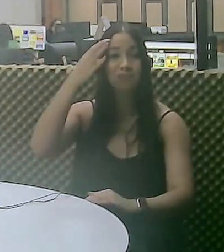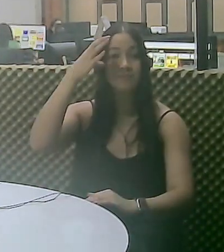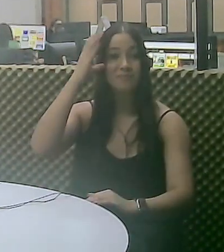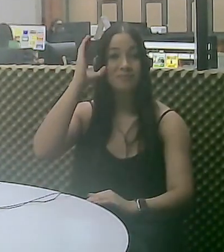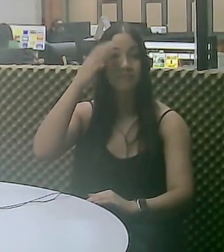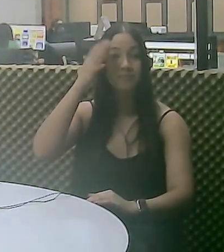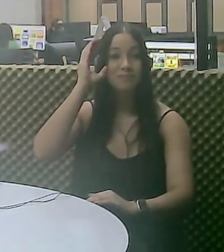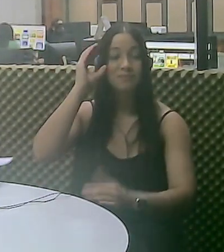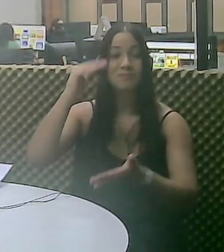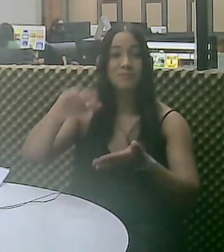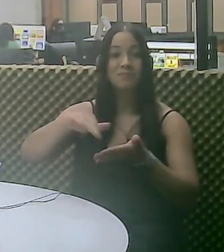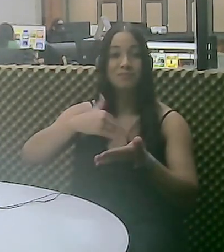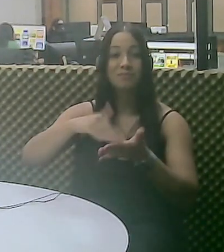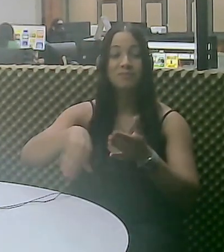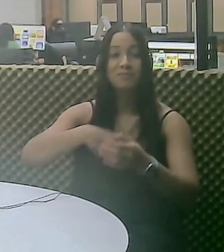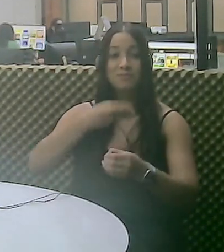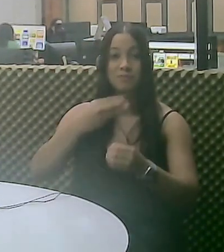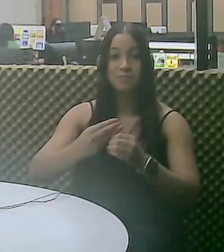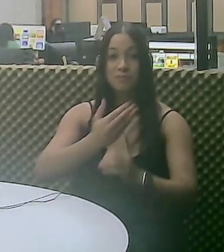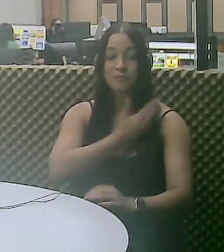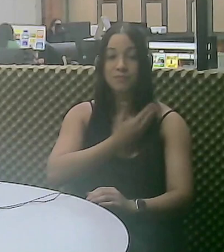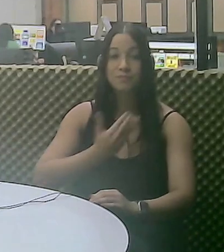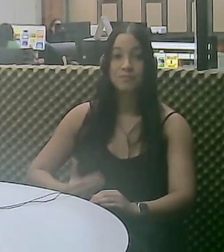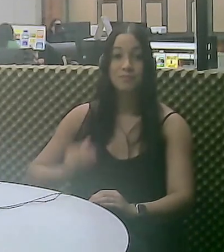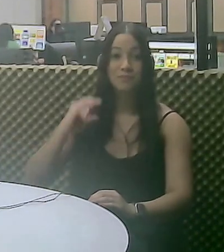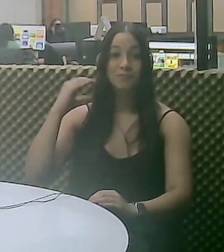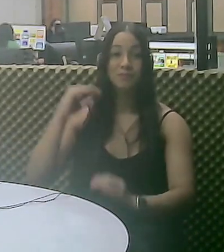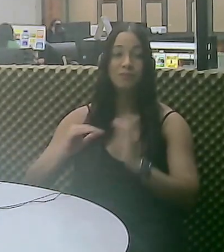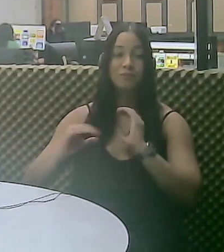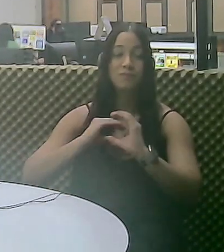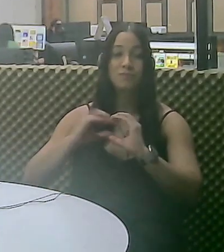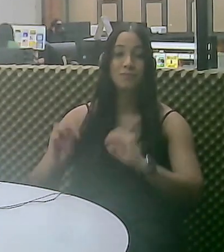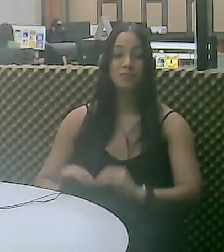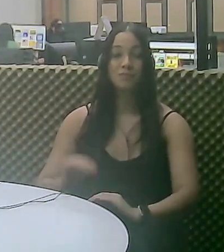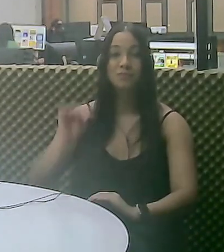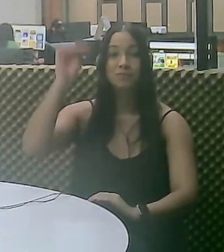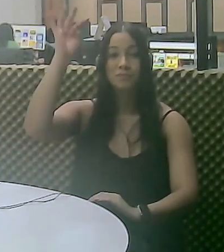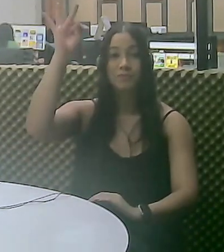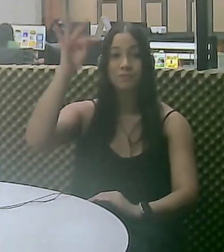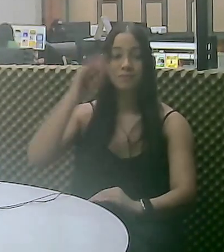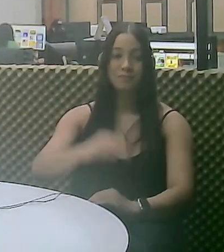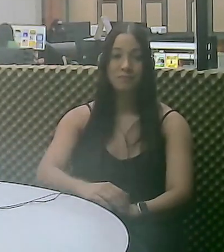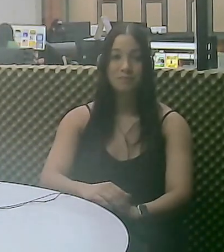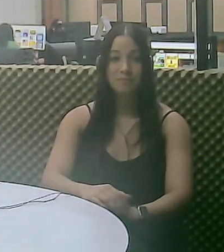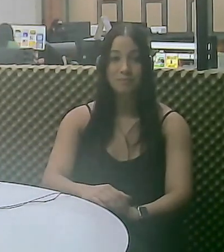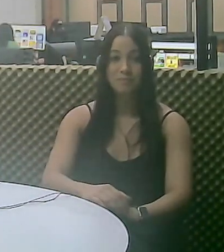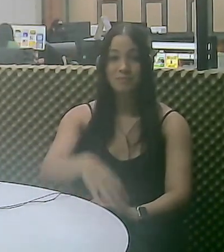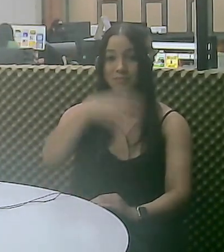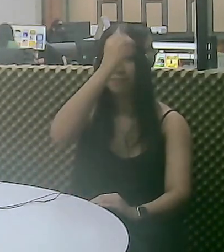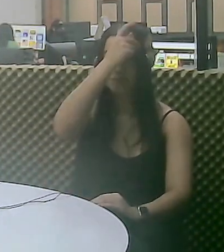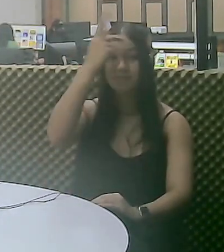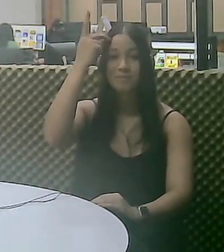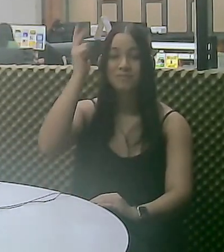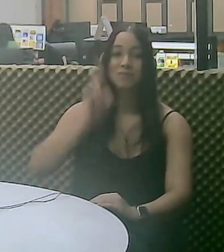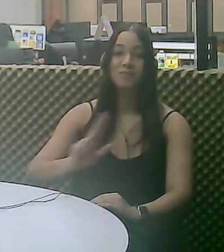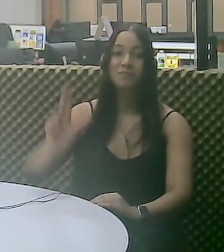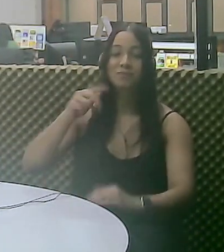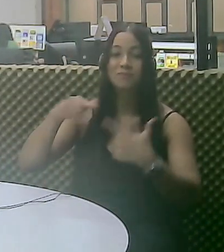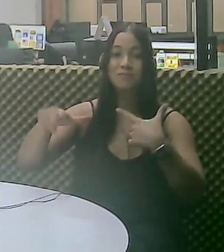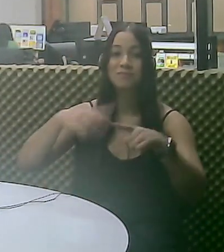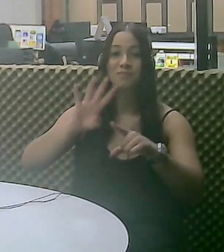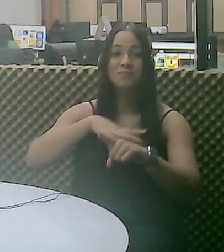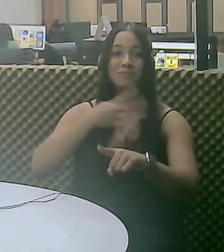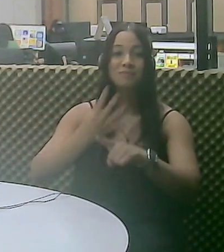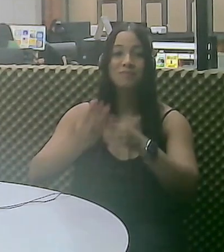técnico Cristiano Silva, secretário municipal de Governo e Comunicação Marco Túlio de Castro Kalimann, Prefeitura de